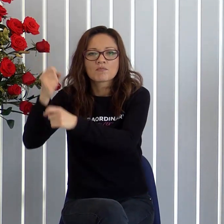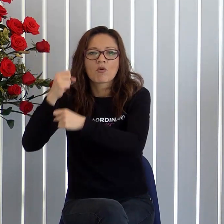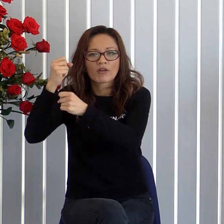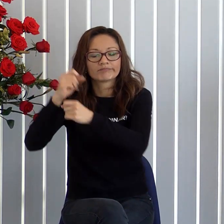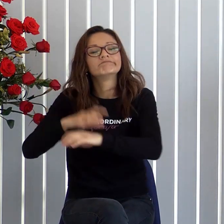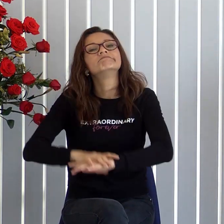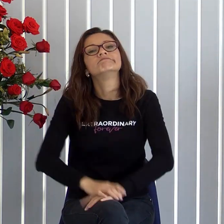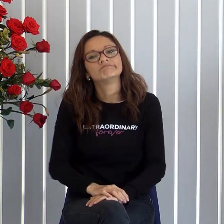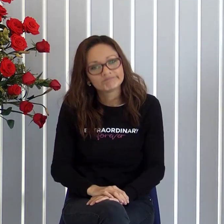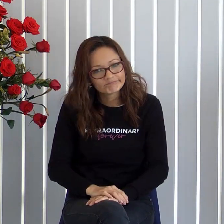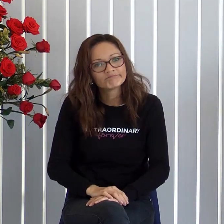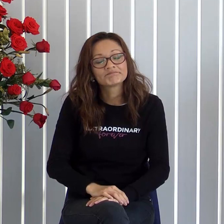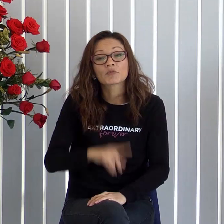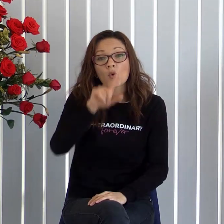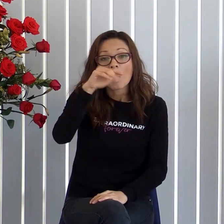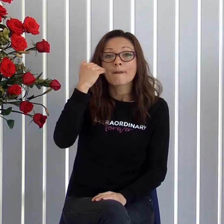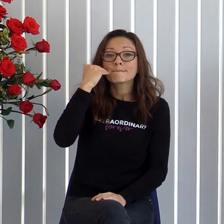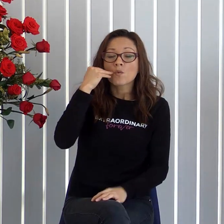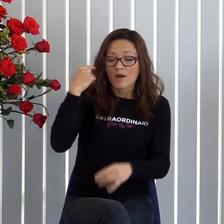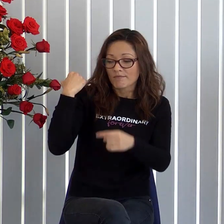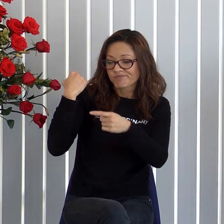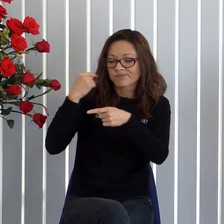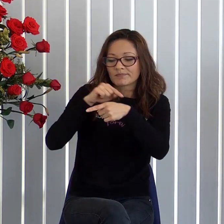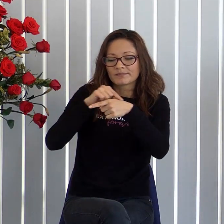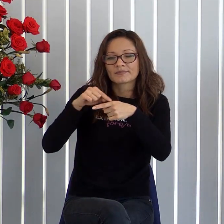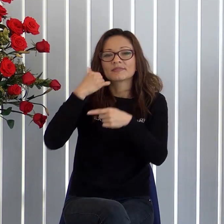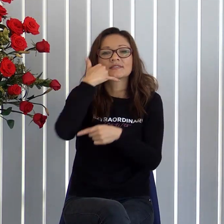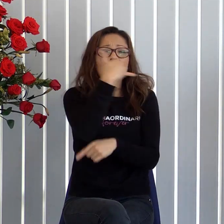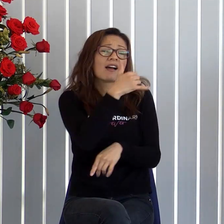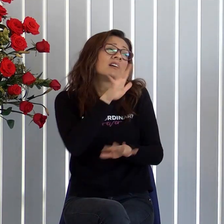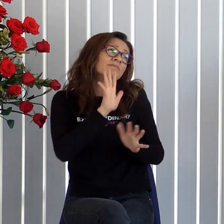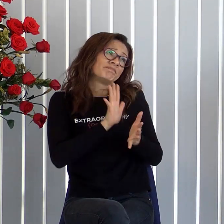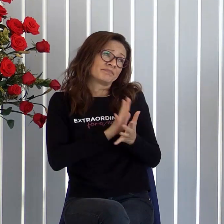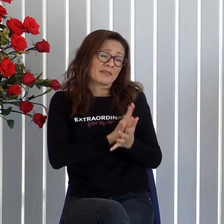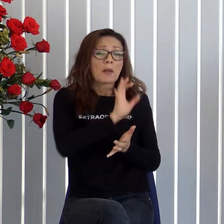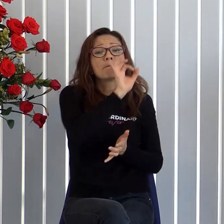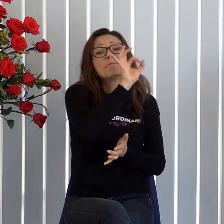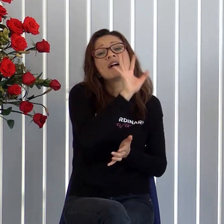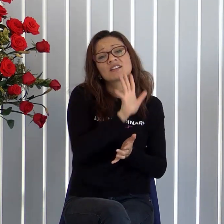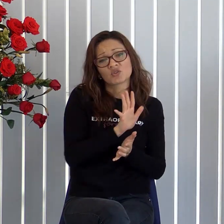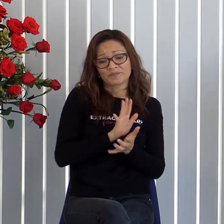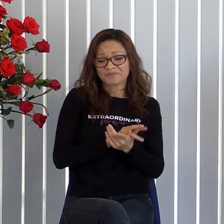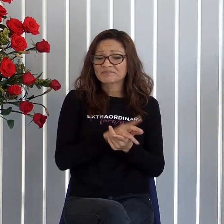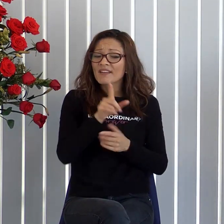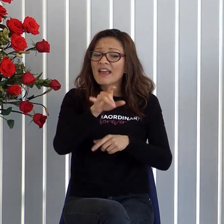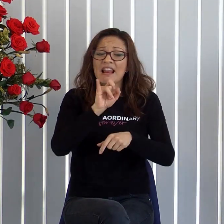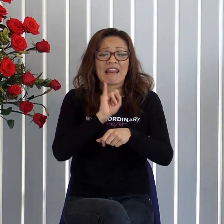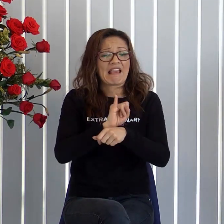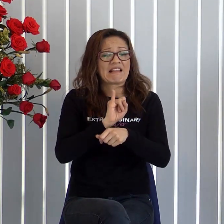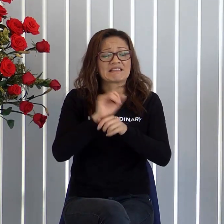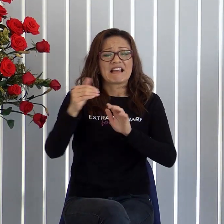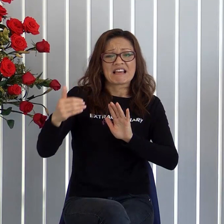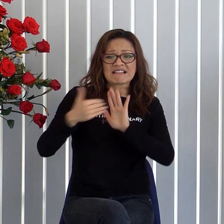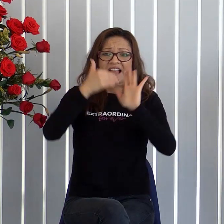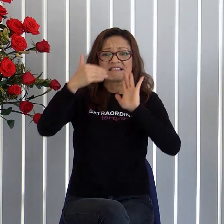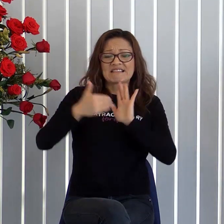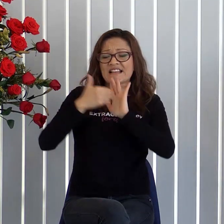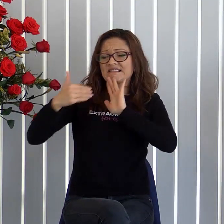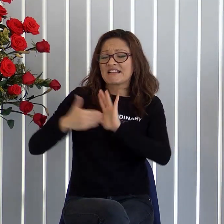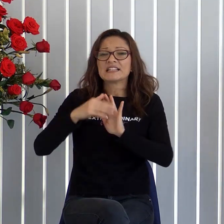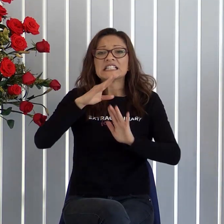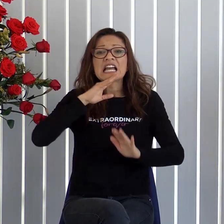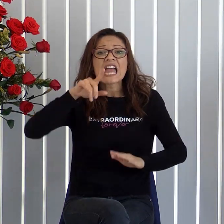Una señora me llamó esta semana y me dijo: ay, pastor, la iglesia está siendo atacada por el